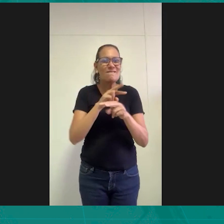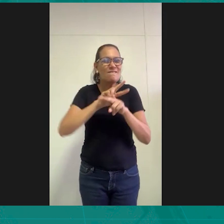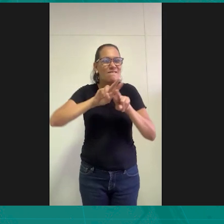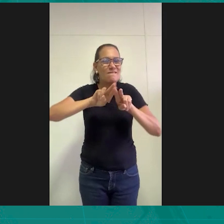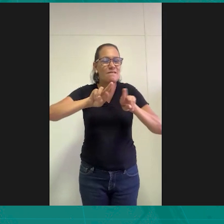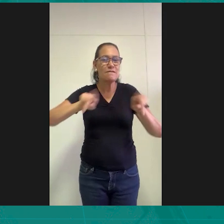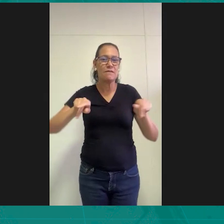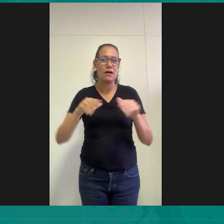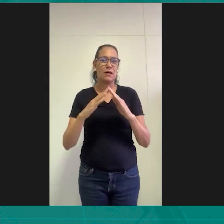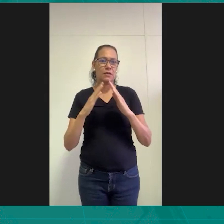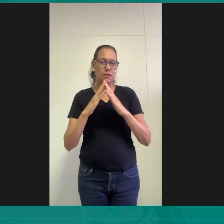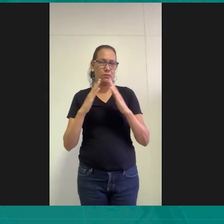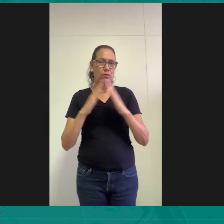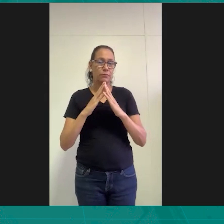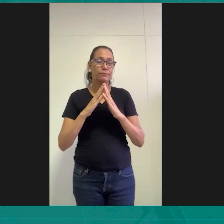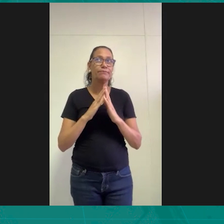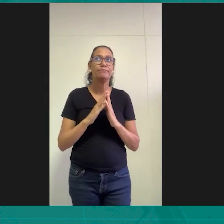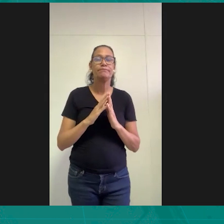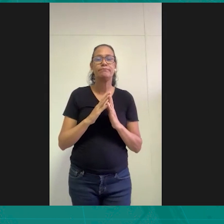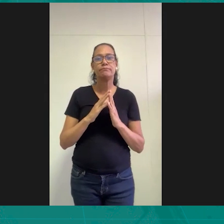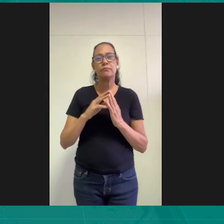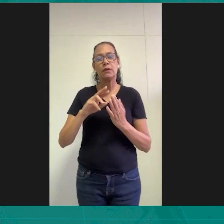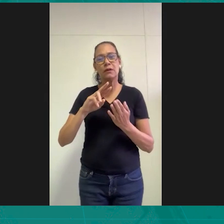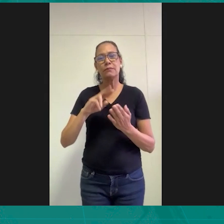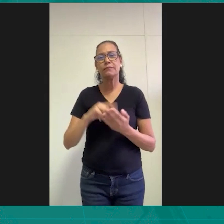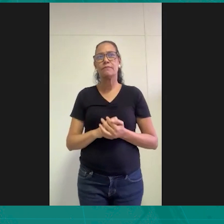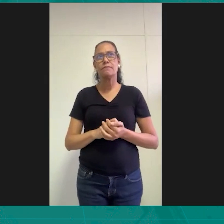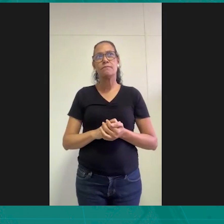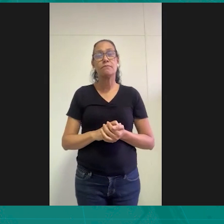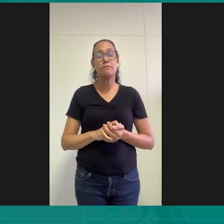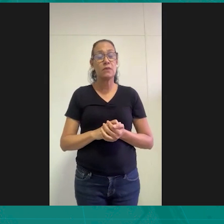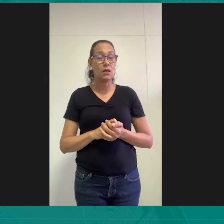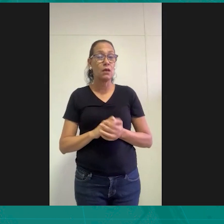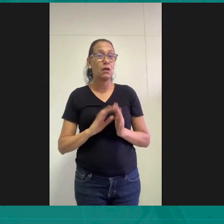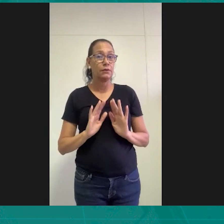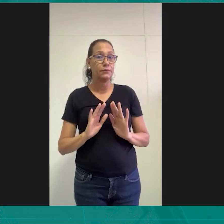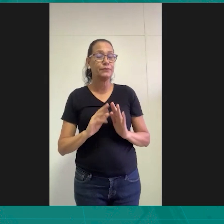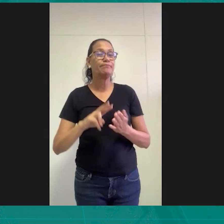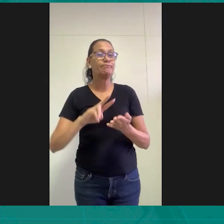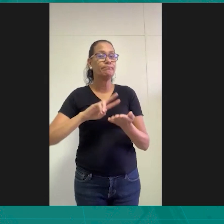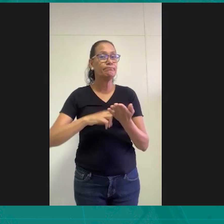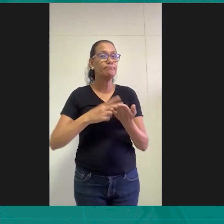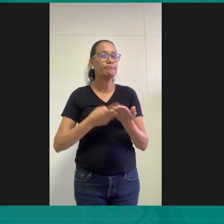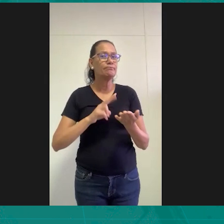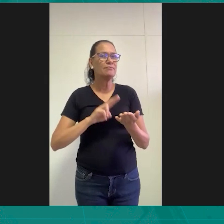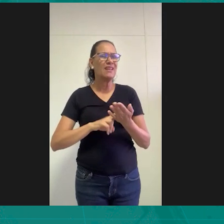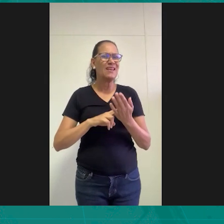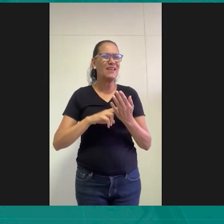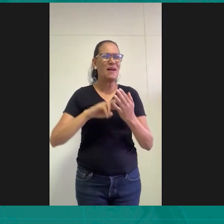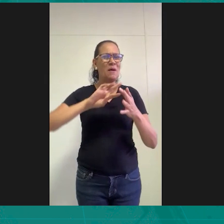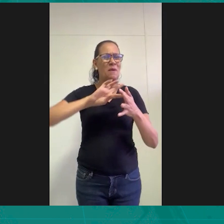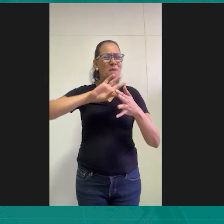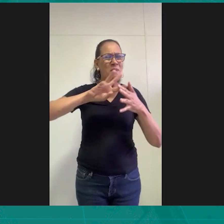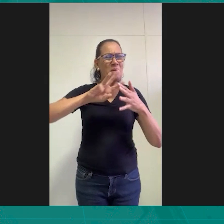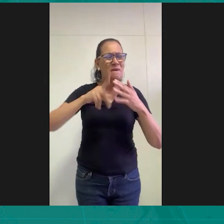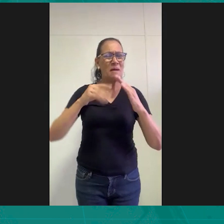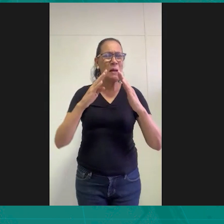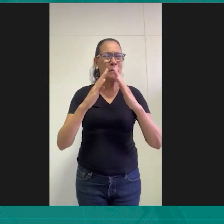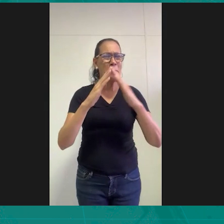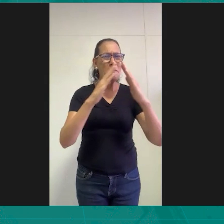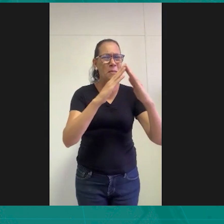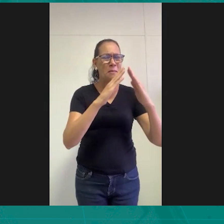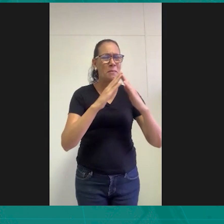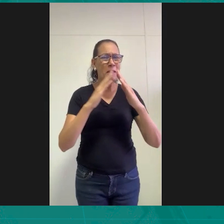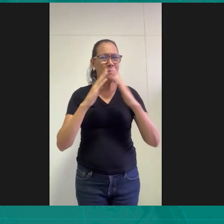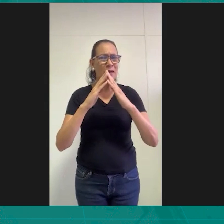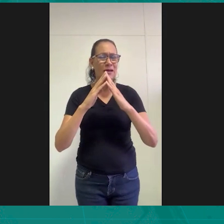Há uma interpretação completamente errada de que essas muitas moradas seriam, com a morte do